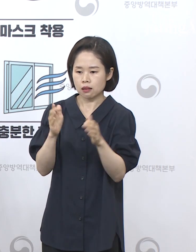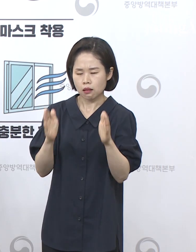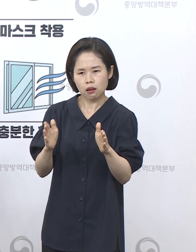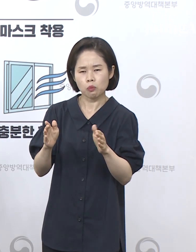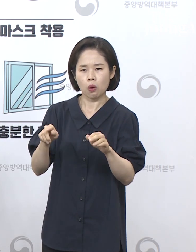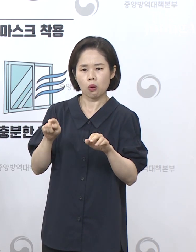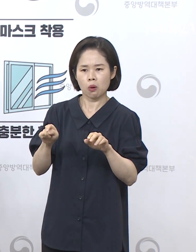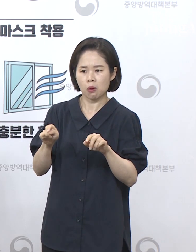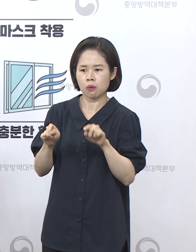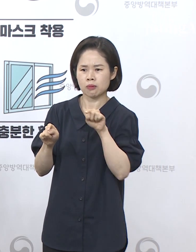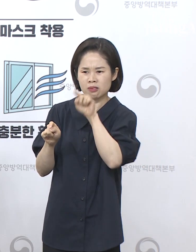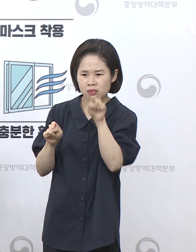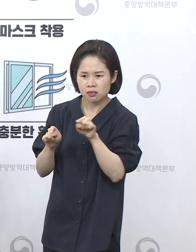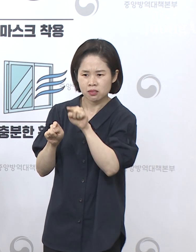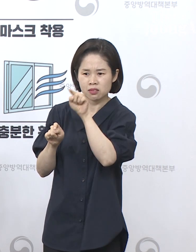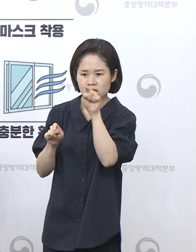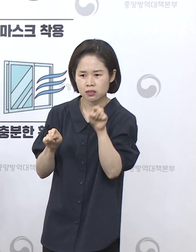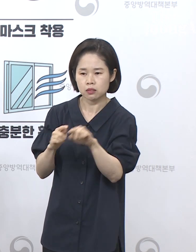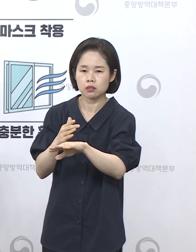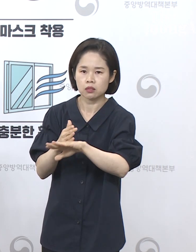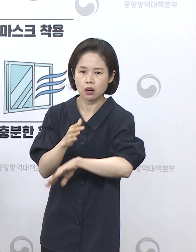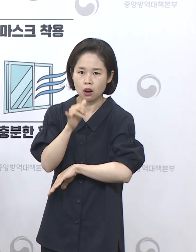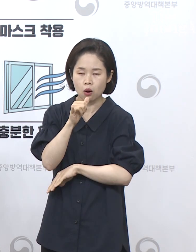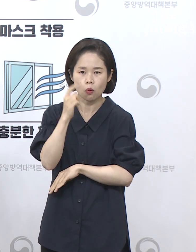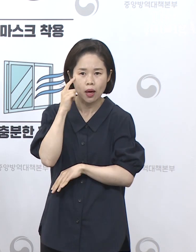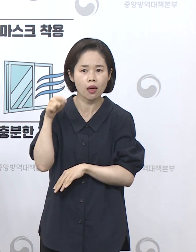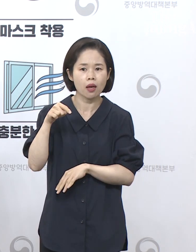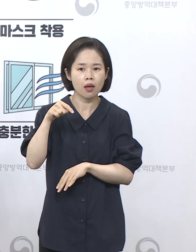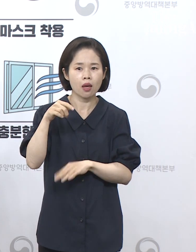아마 기술적으로는 웹 방화벽이